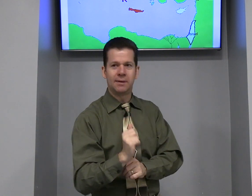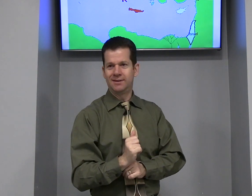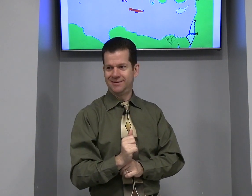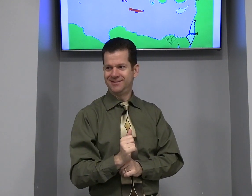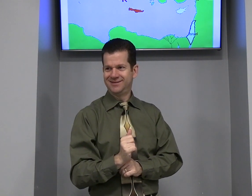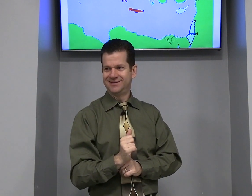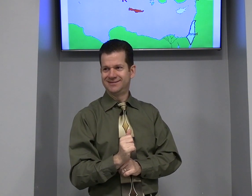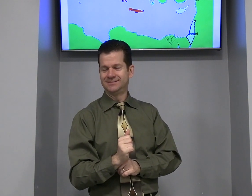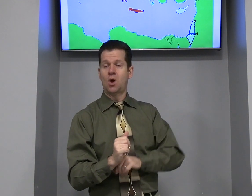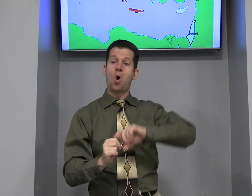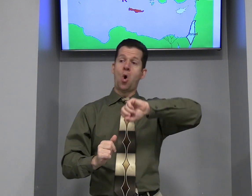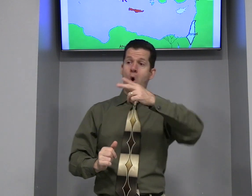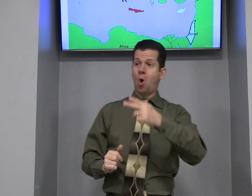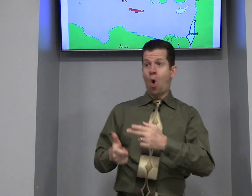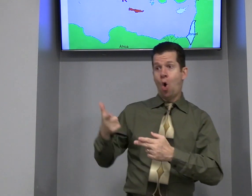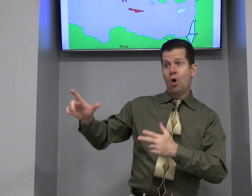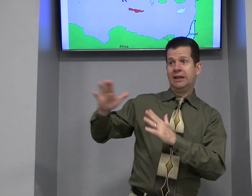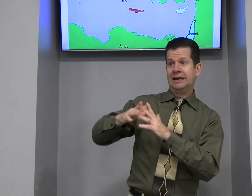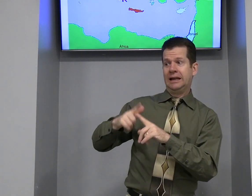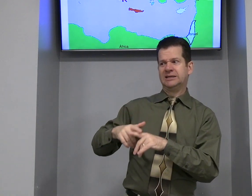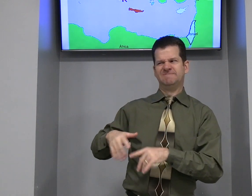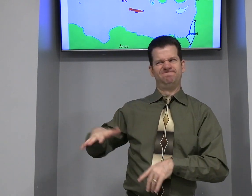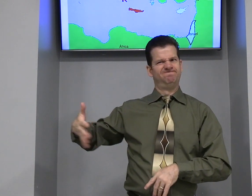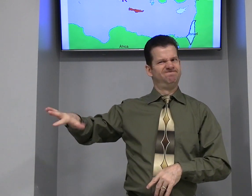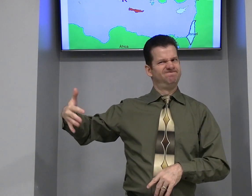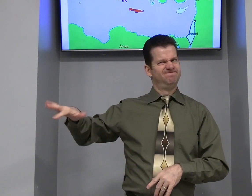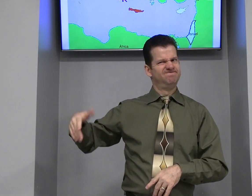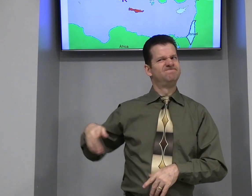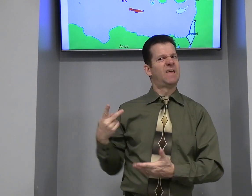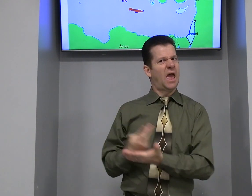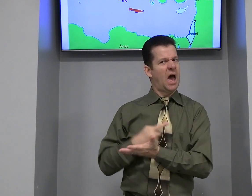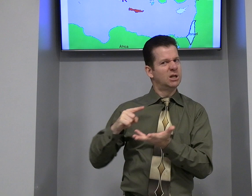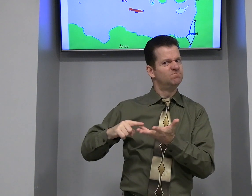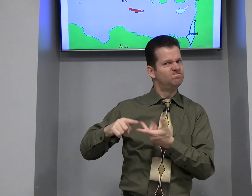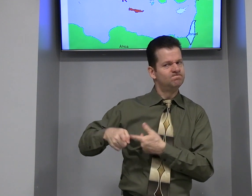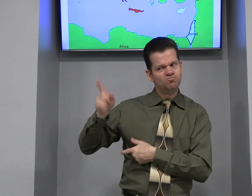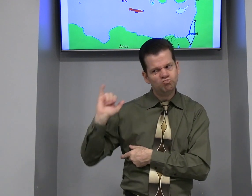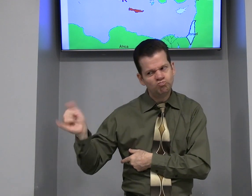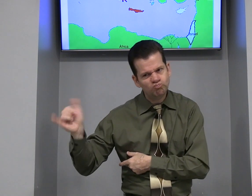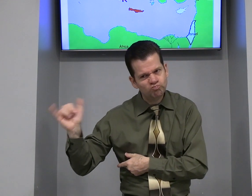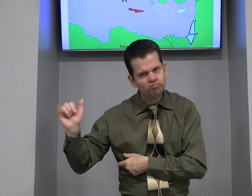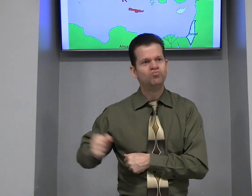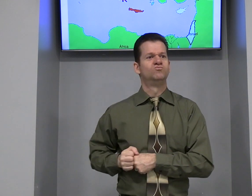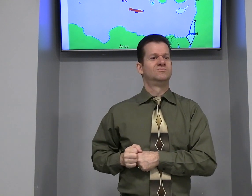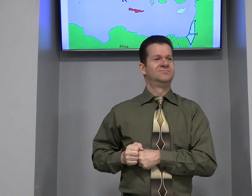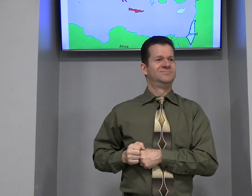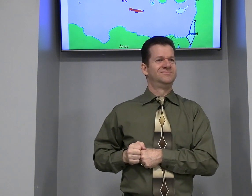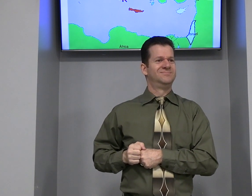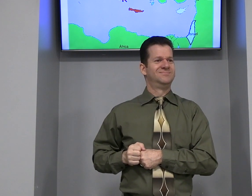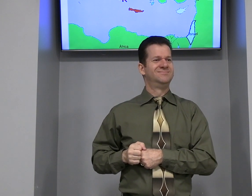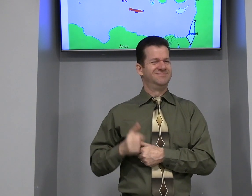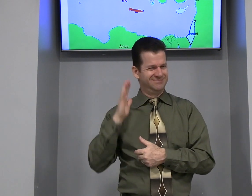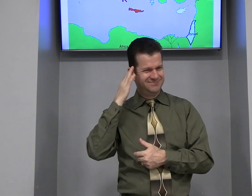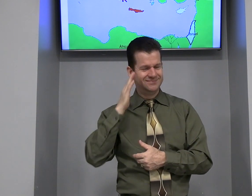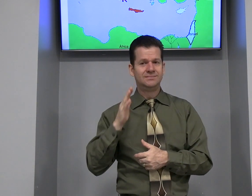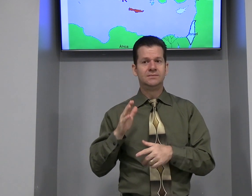aqui, dando umas dicas como poderiam melhorar. Outras igrejas estavam errado e João